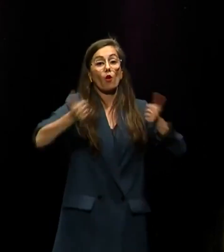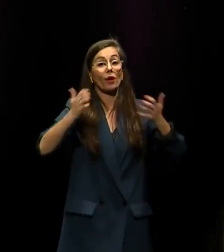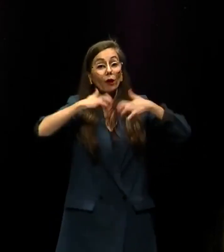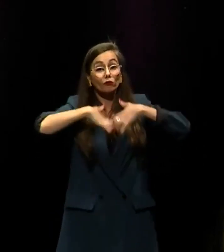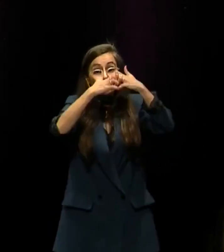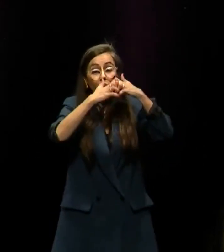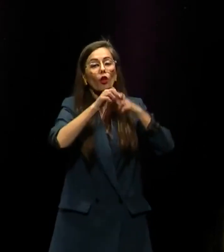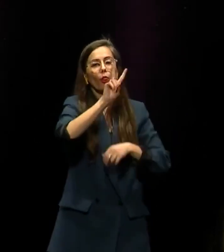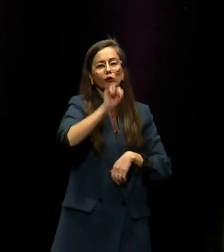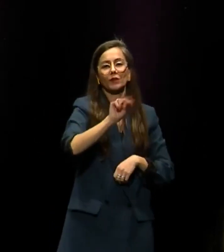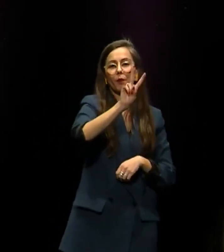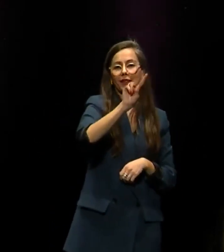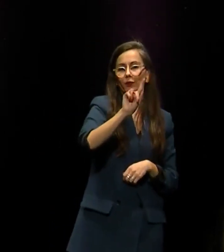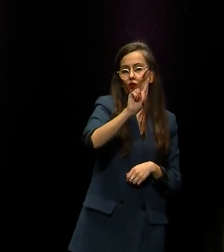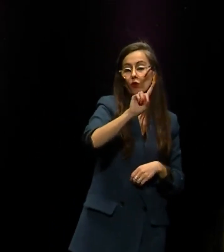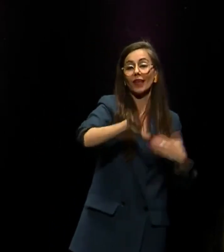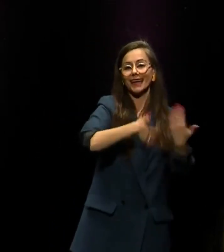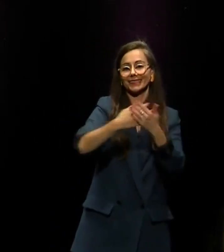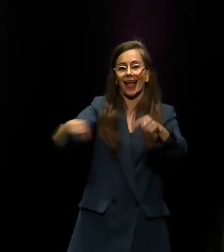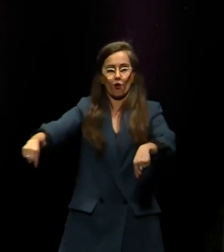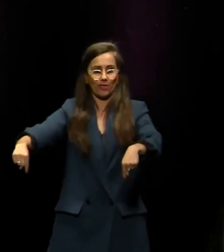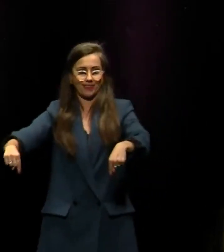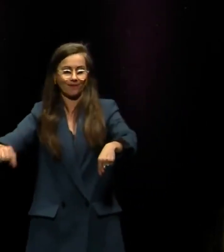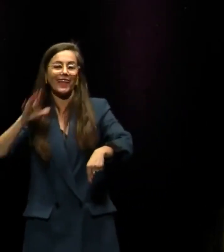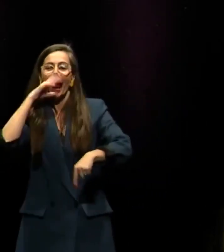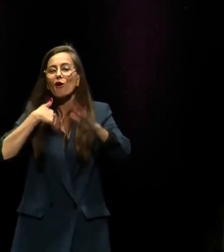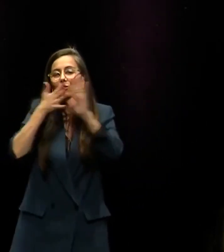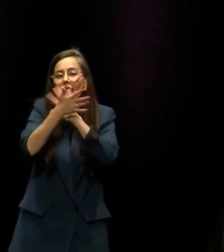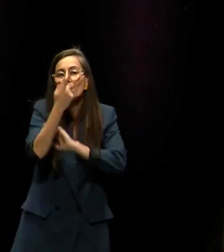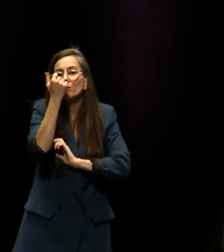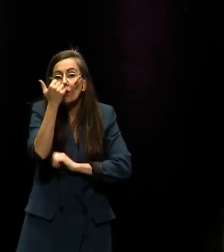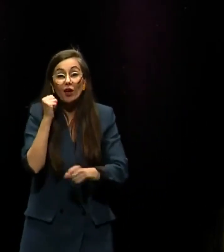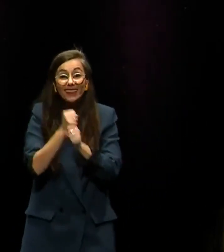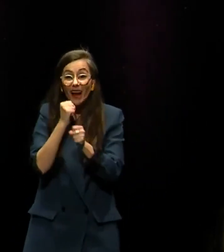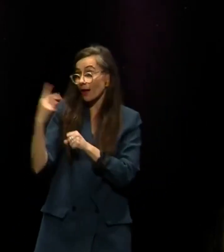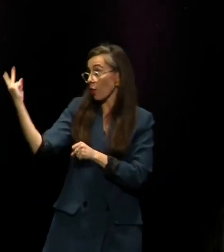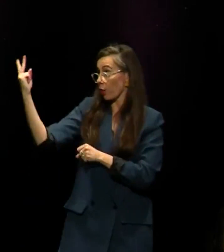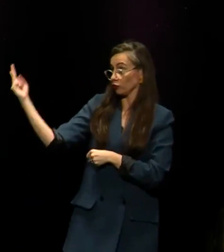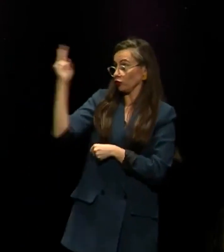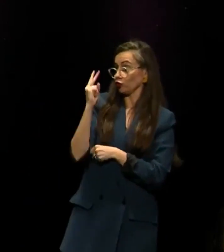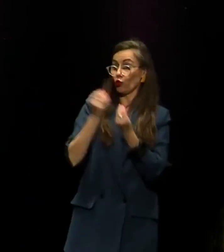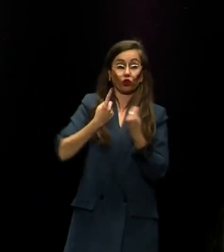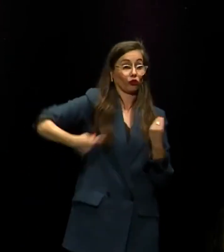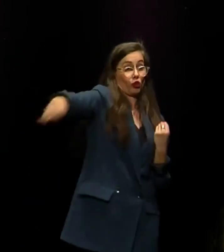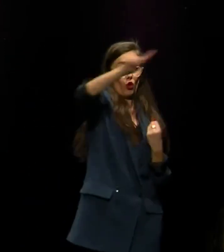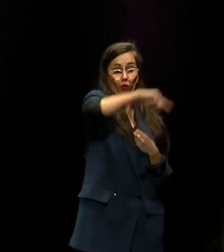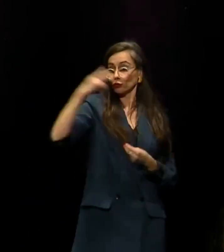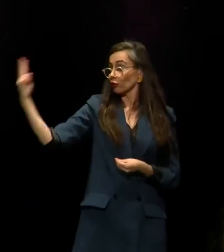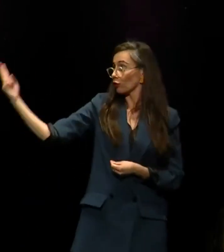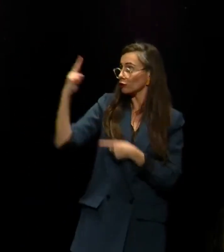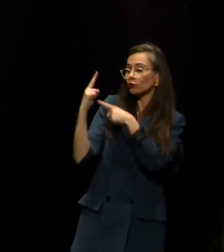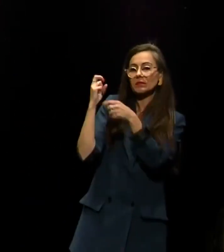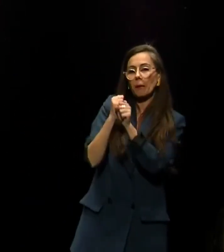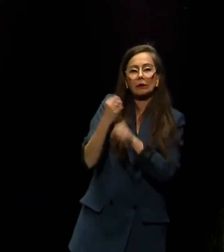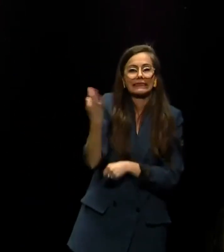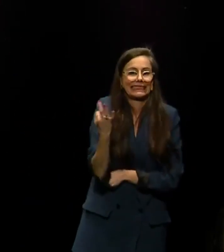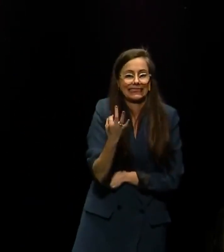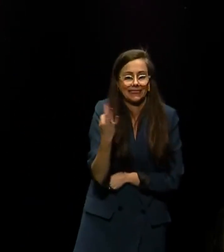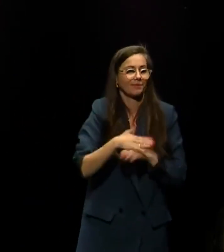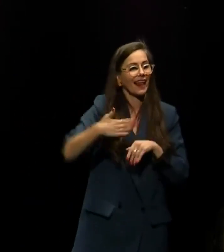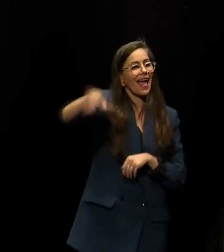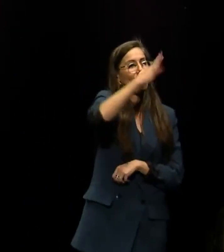cómo arrancar y empezar a trabajar. Y eso fue en el año 2021 hasta el día de hoy. que es lo que también me